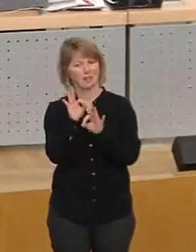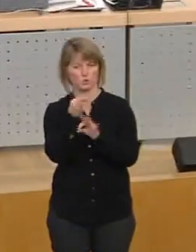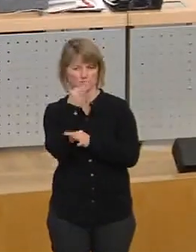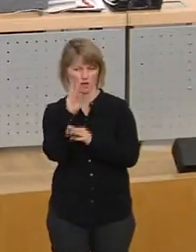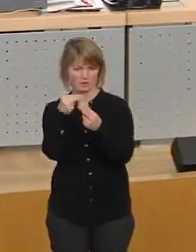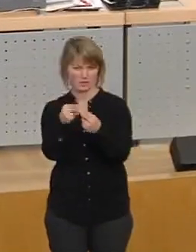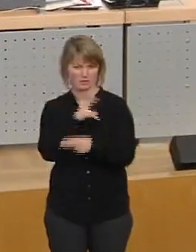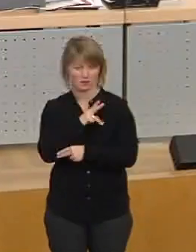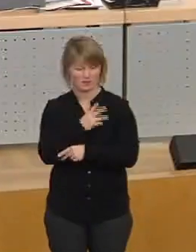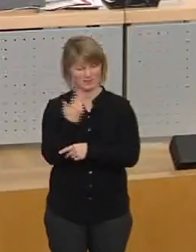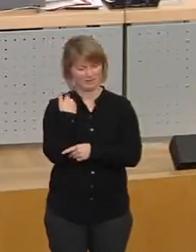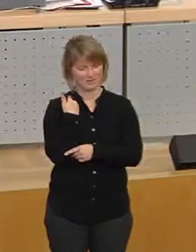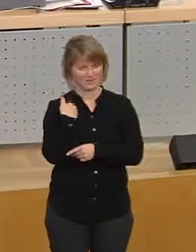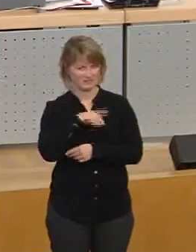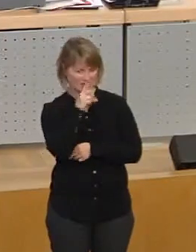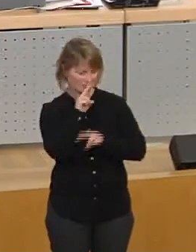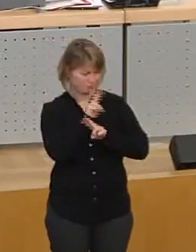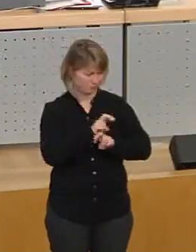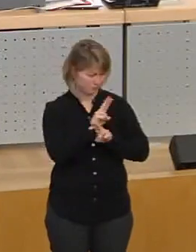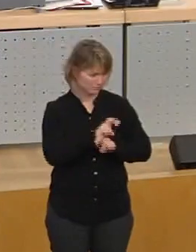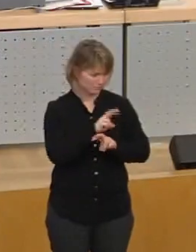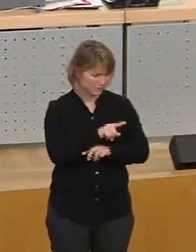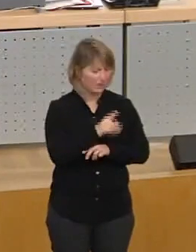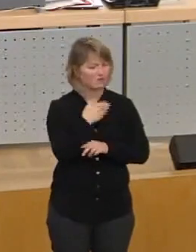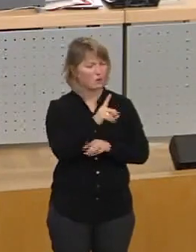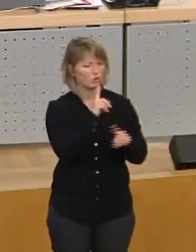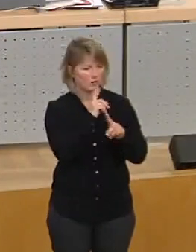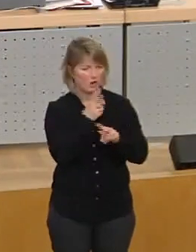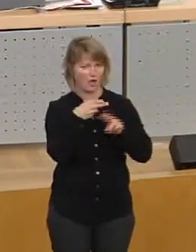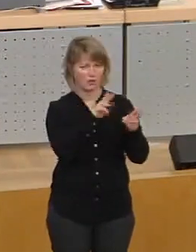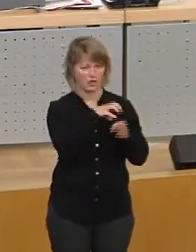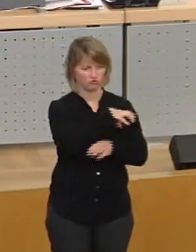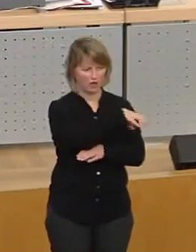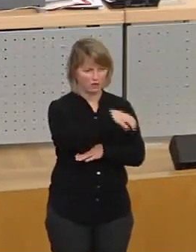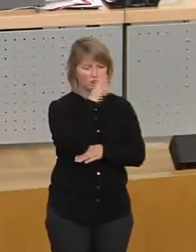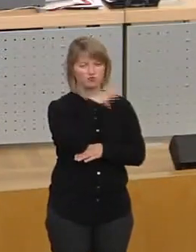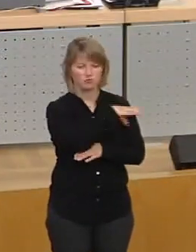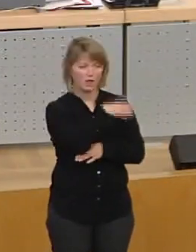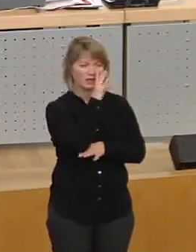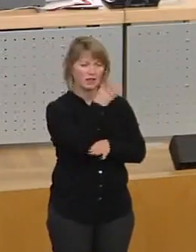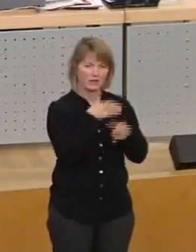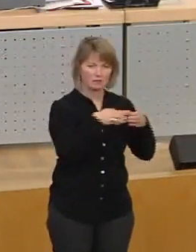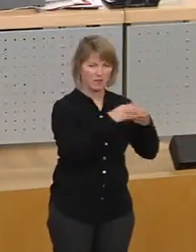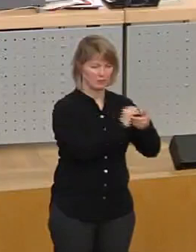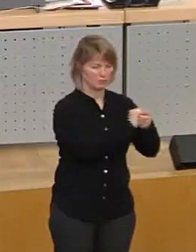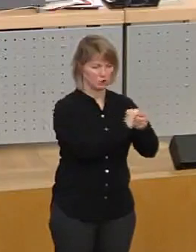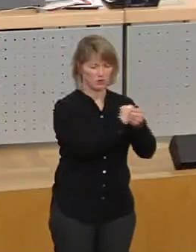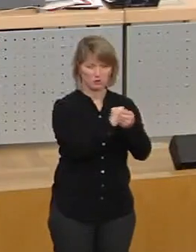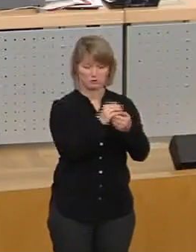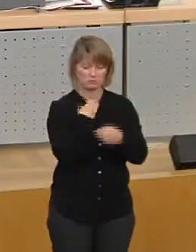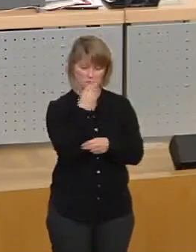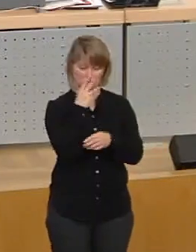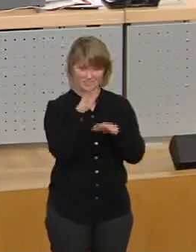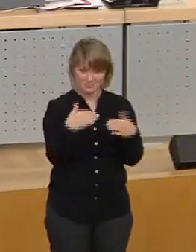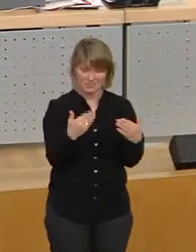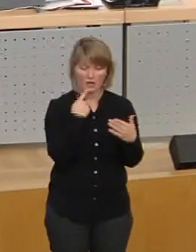unserer Recherche in den letzten Wochen, das waren unter anderem auch Gespräche mit anderen Städten bzw. Städte- und Gemeindebünden, haben wir festgestellt, dass der Konflikt